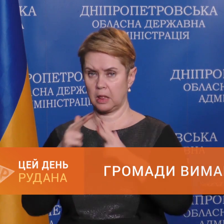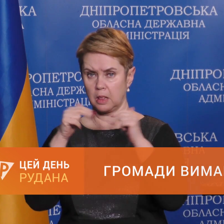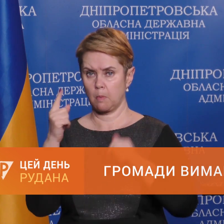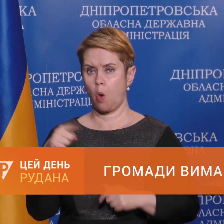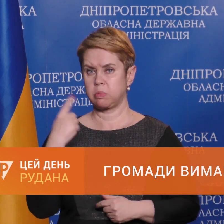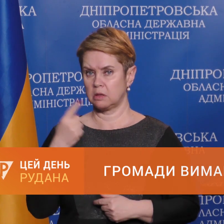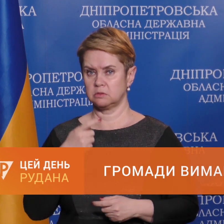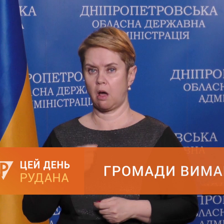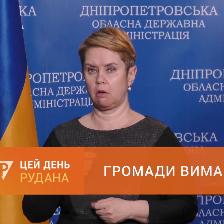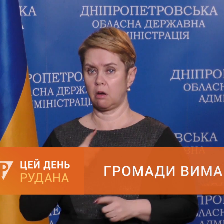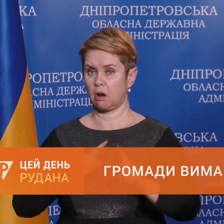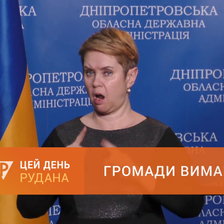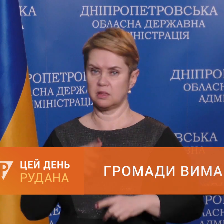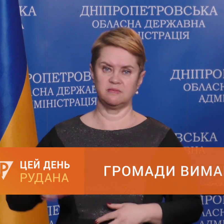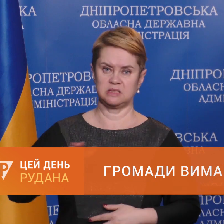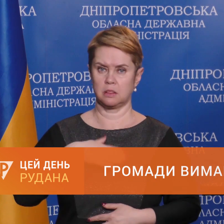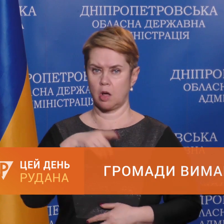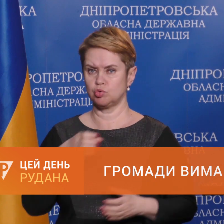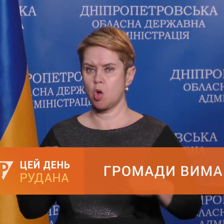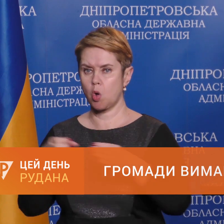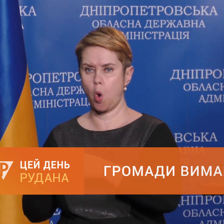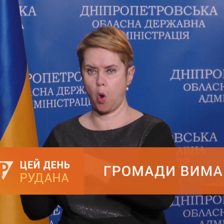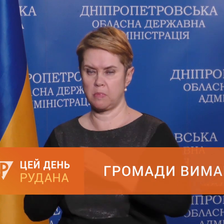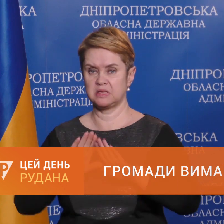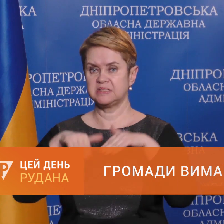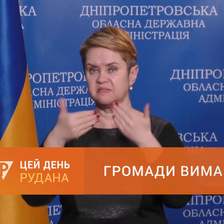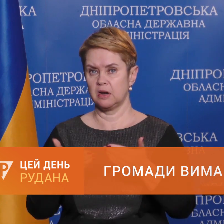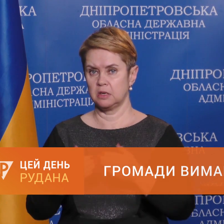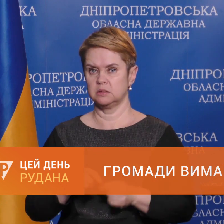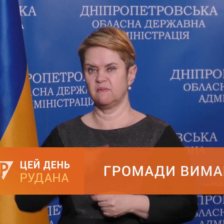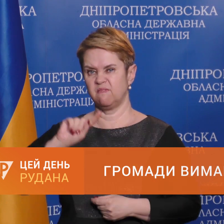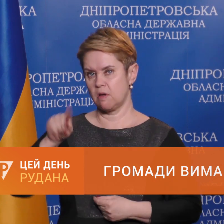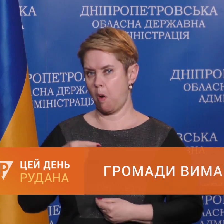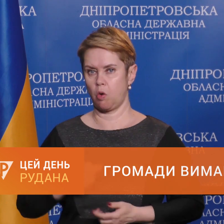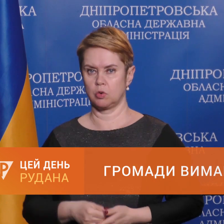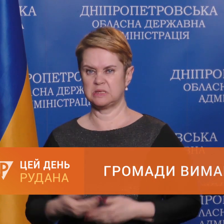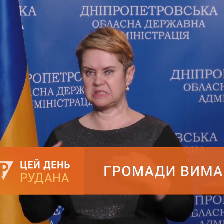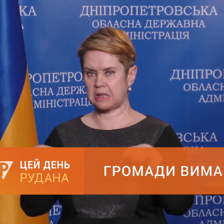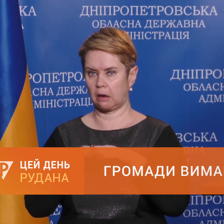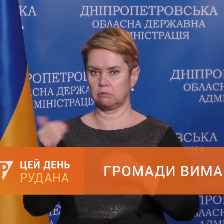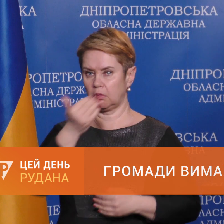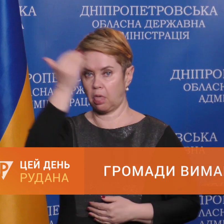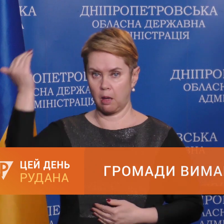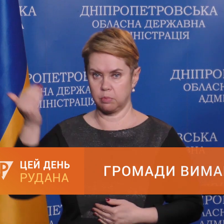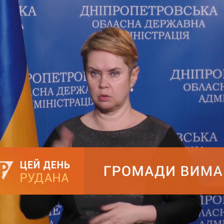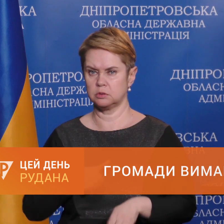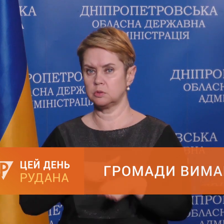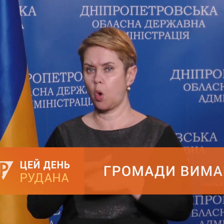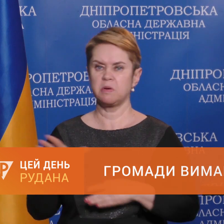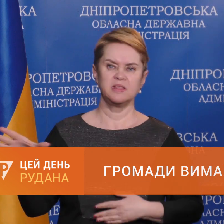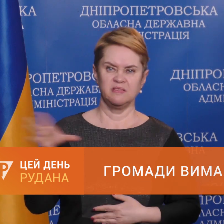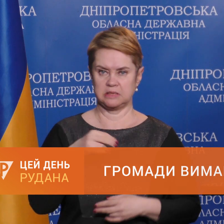Дніпропетровська обласна рада, всі наші громади звертаються з вимогою закрити небо, зробити